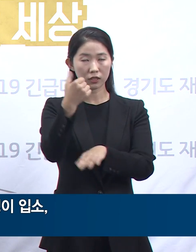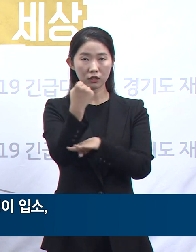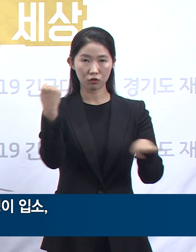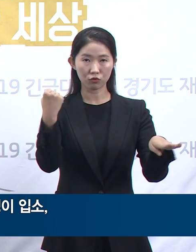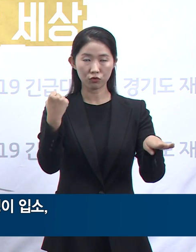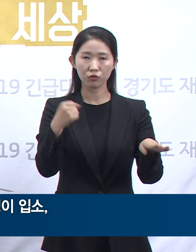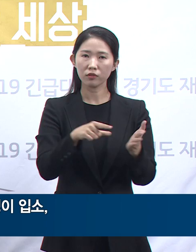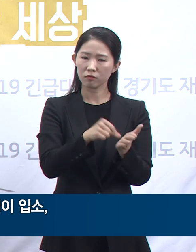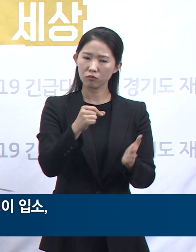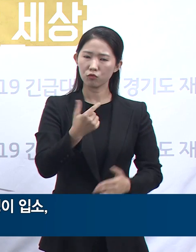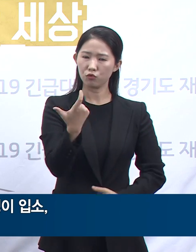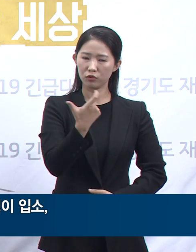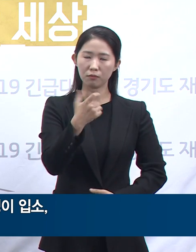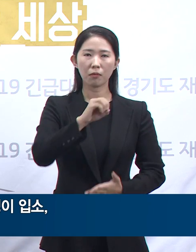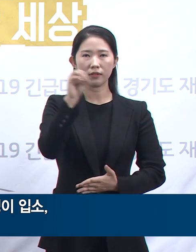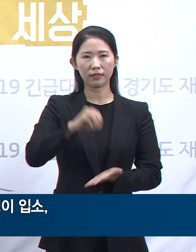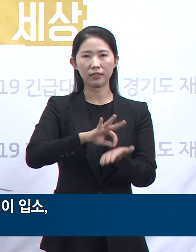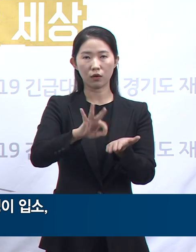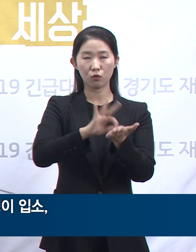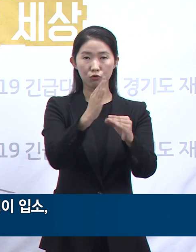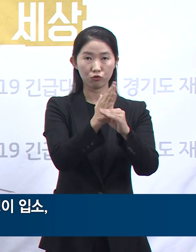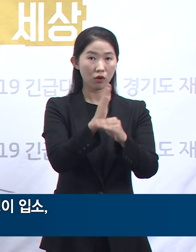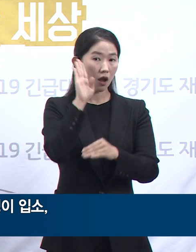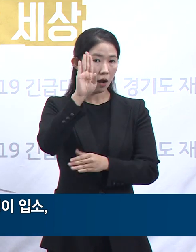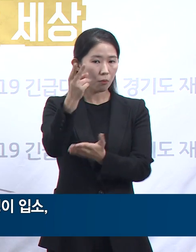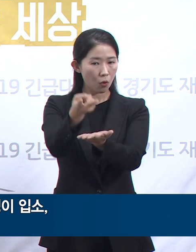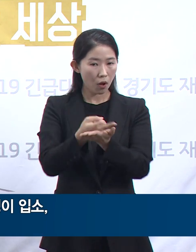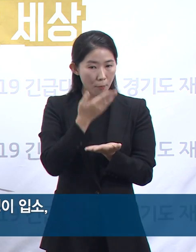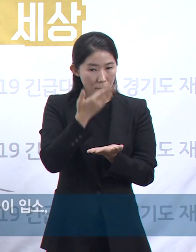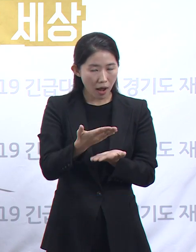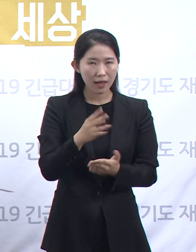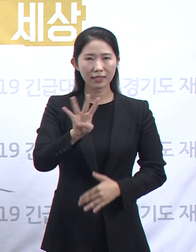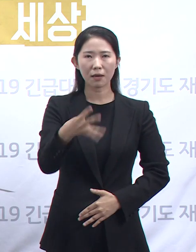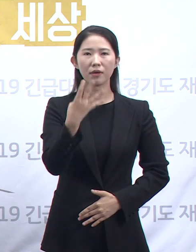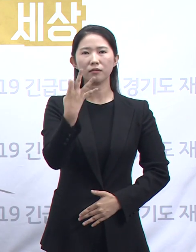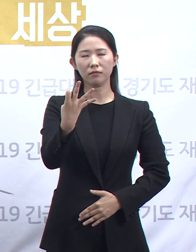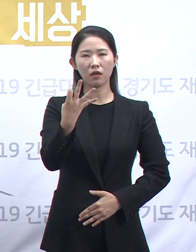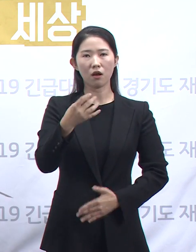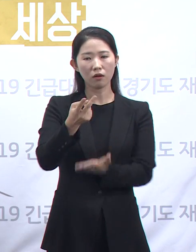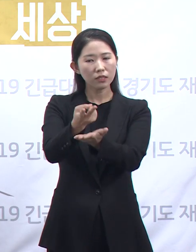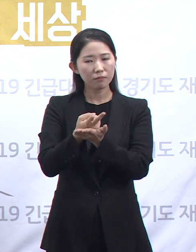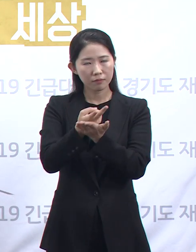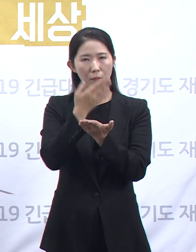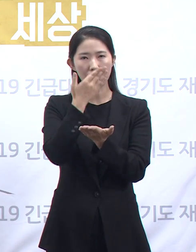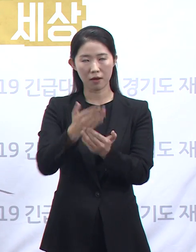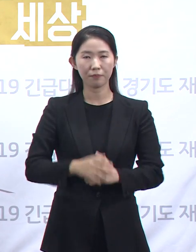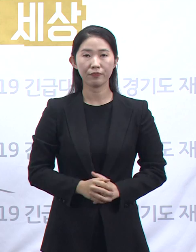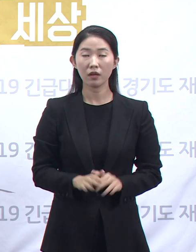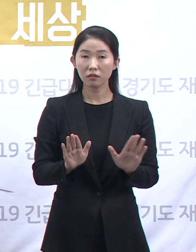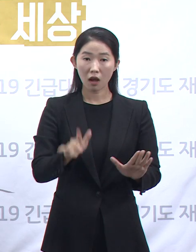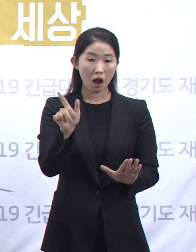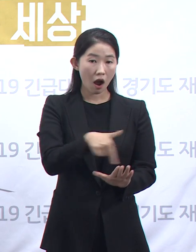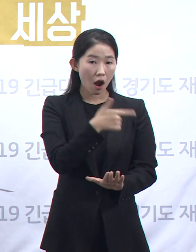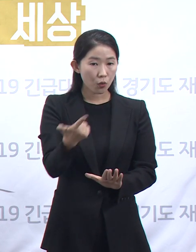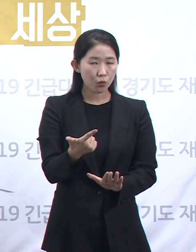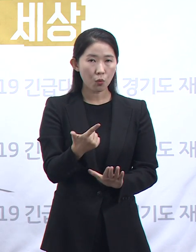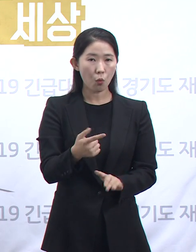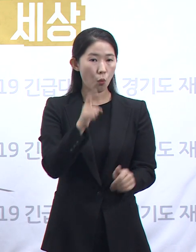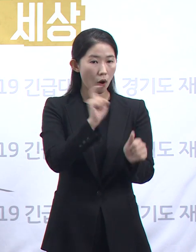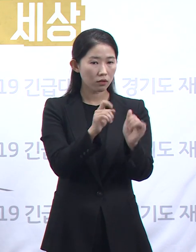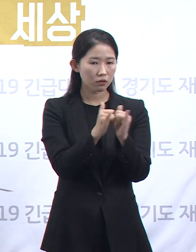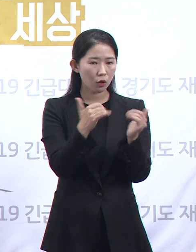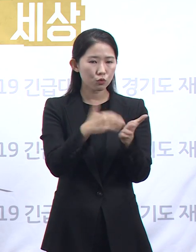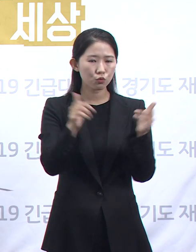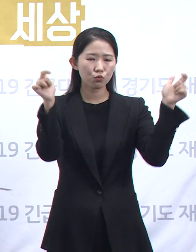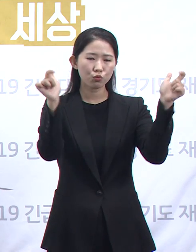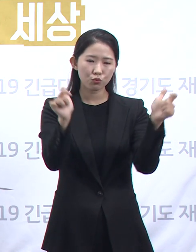보이며 잔여 수용 가능 인원은 414명이 되겠습니다. 일일 확진자가 감소한 추세이나 상황은 여전히